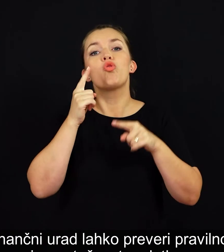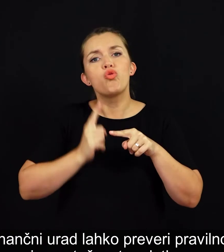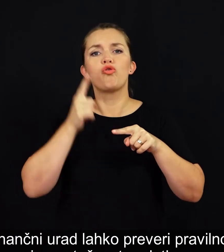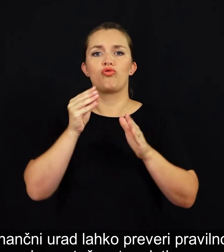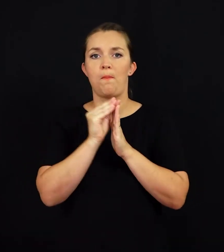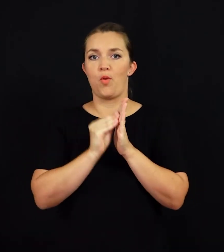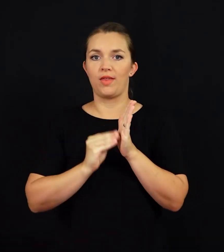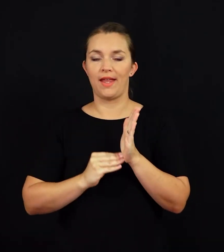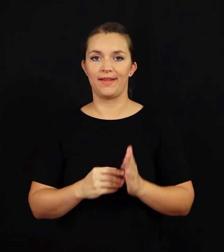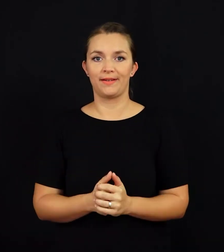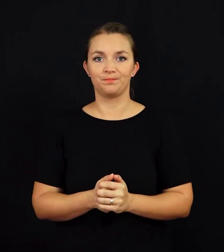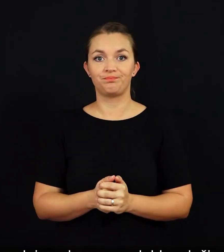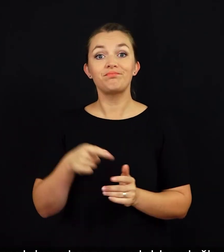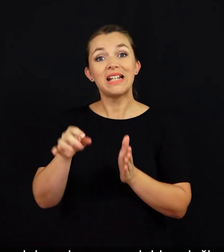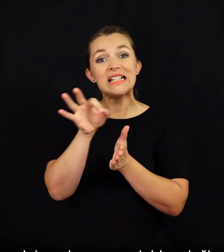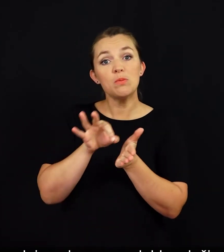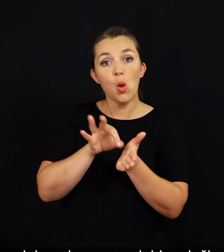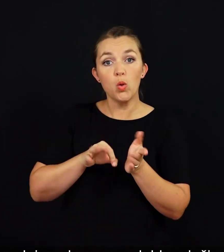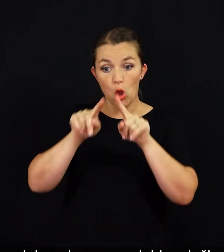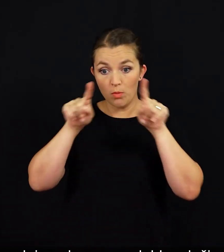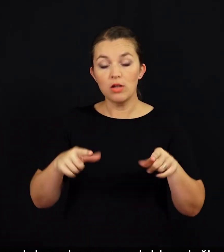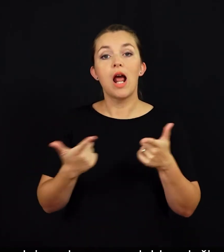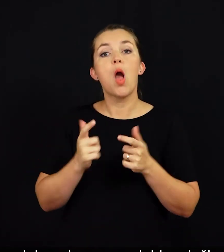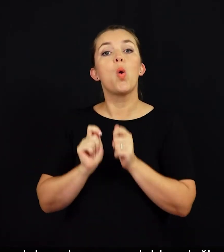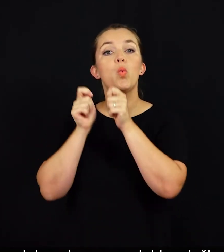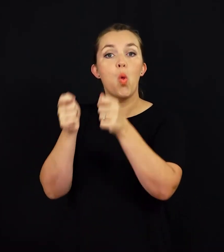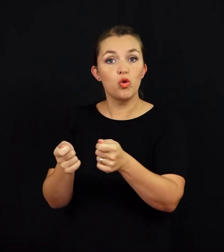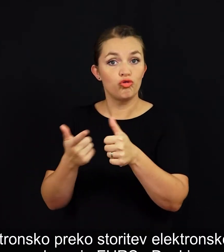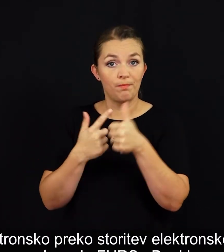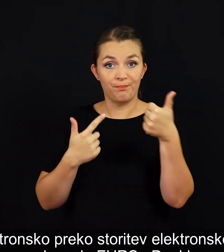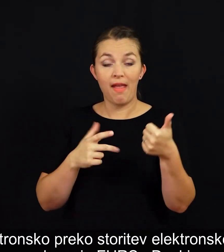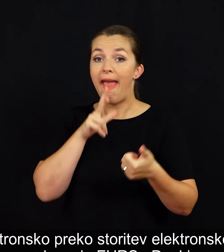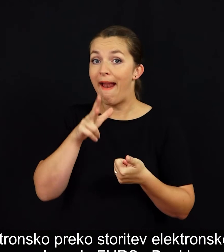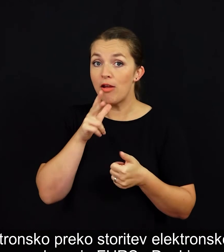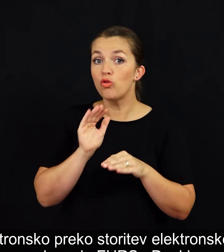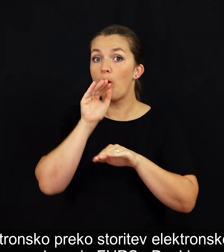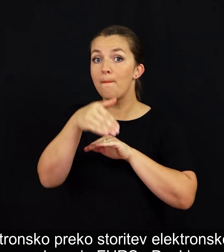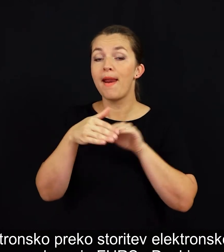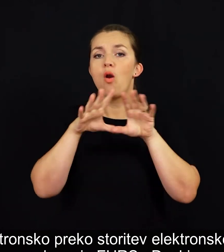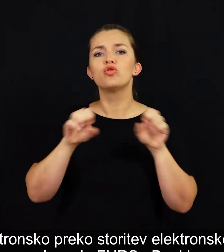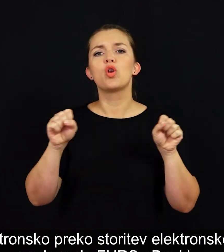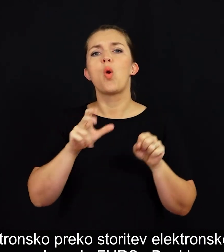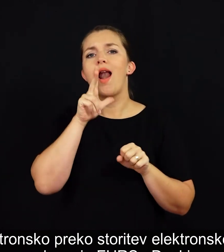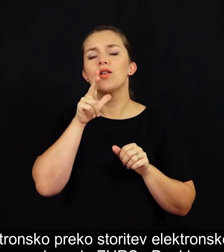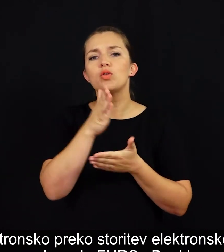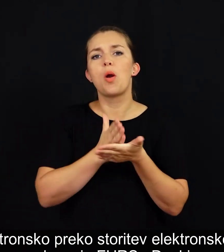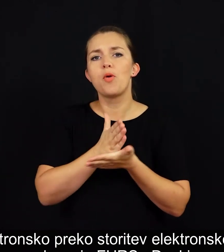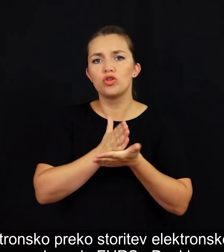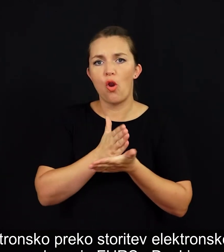podatkov. Izpolnjen obrazec se lahko vloži elektronsko preko storitev elektronskega poslovanja